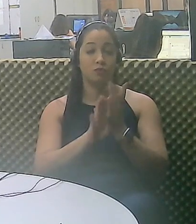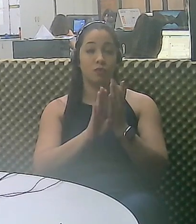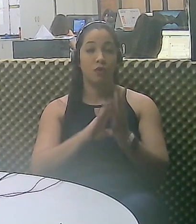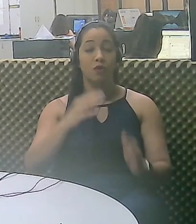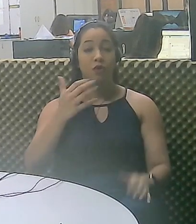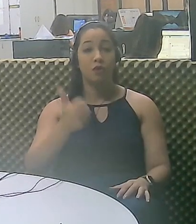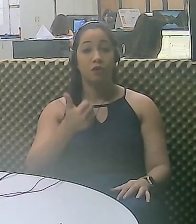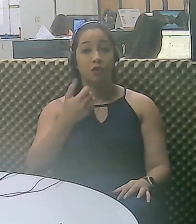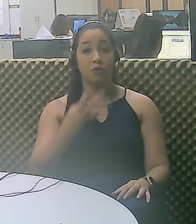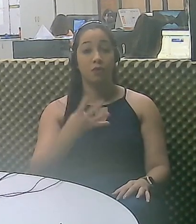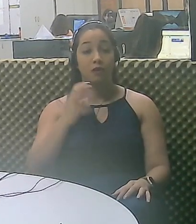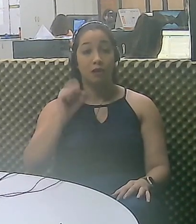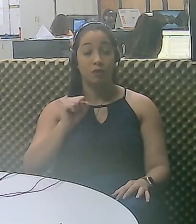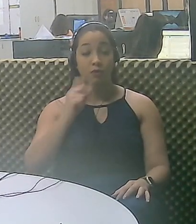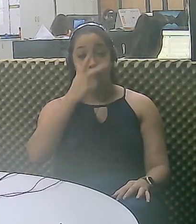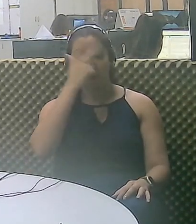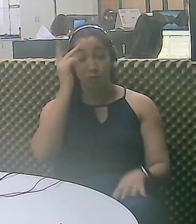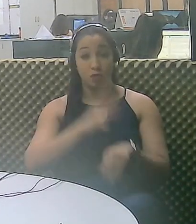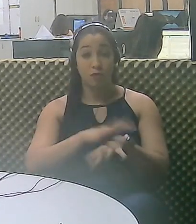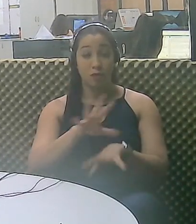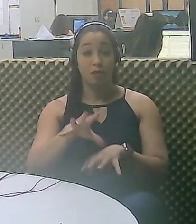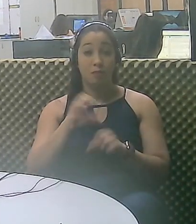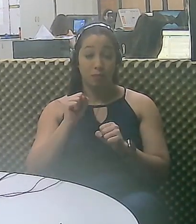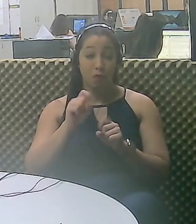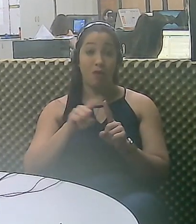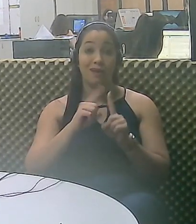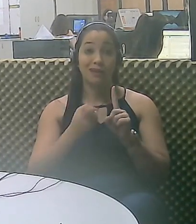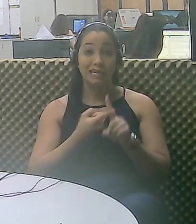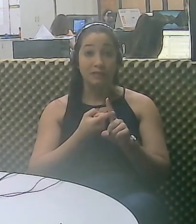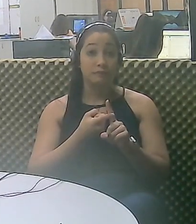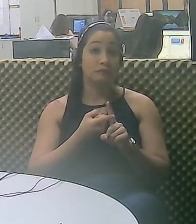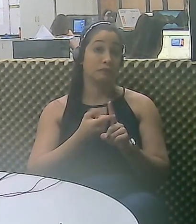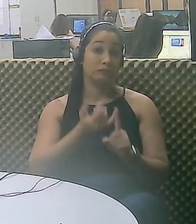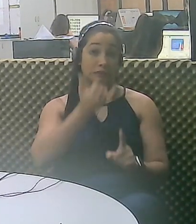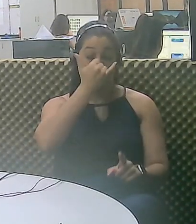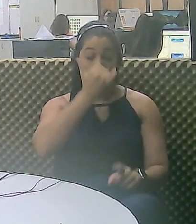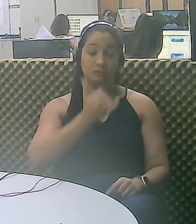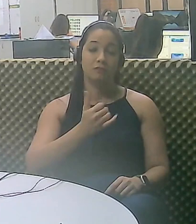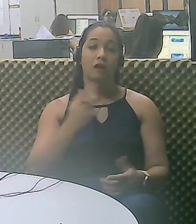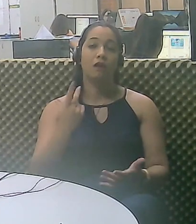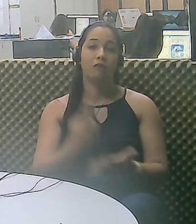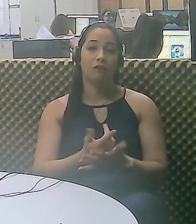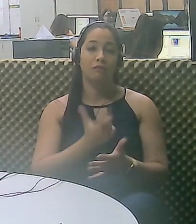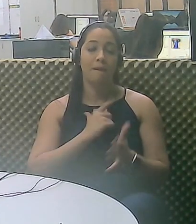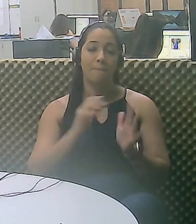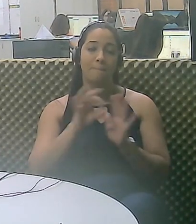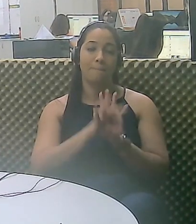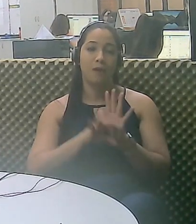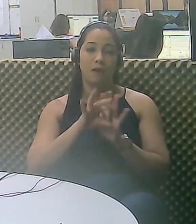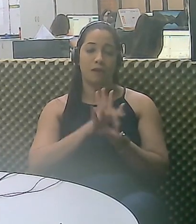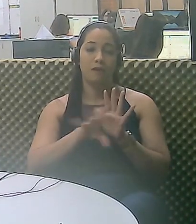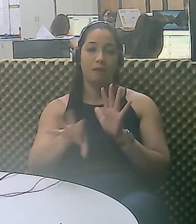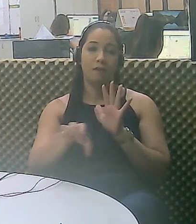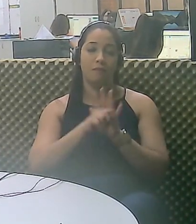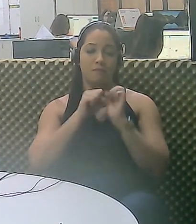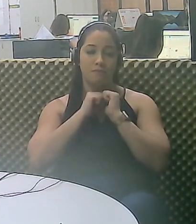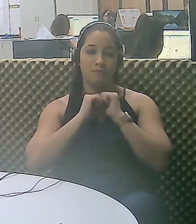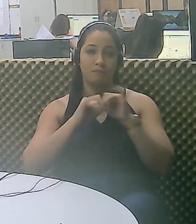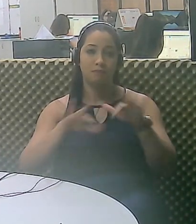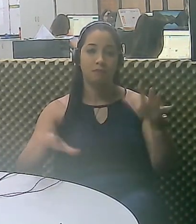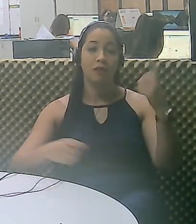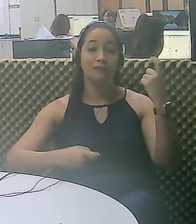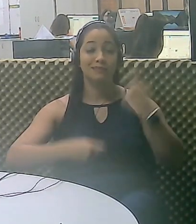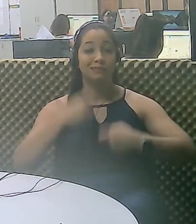e 148 casos da doença em gestantes. A sífilis é causada por uma bactéria, transmitida por meio